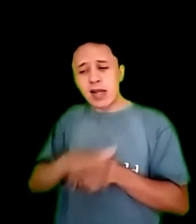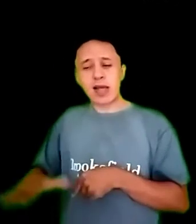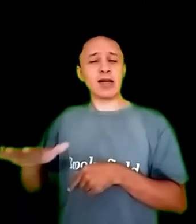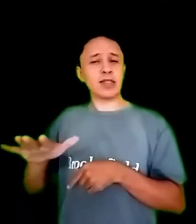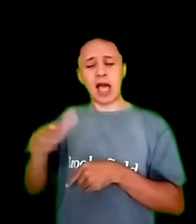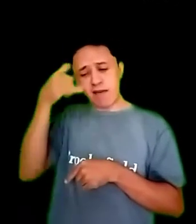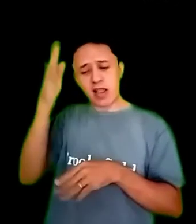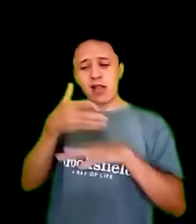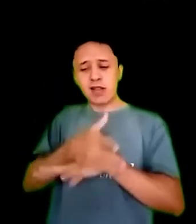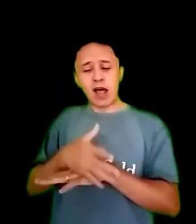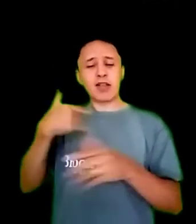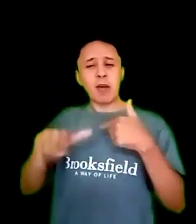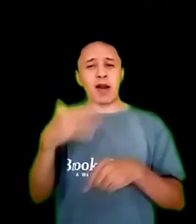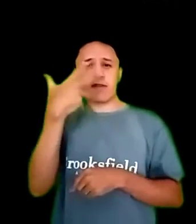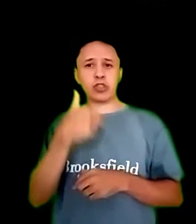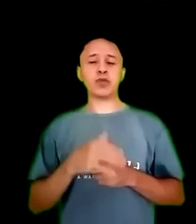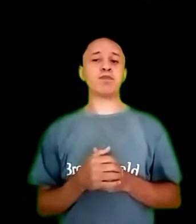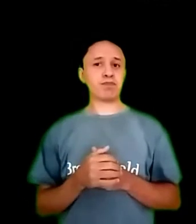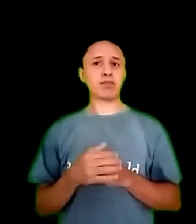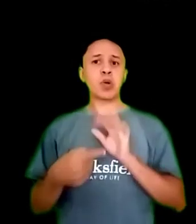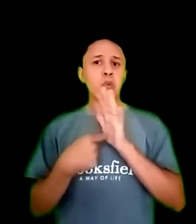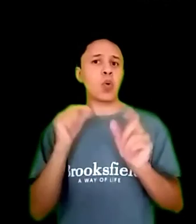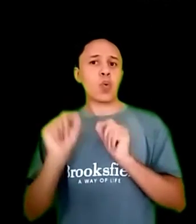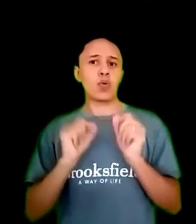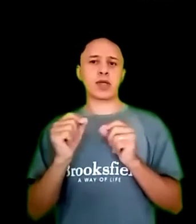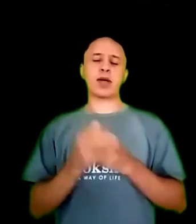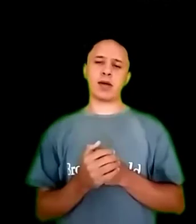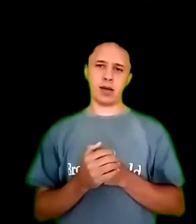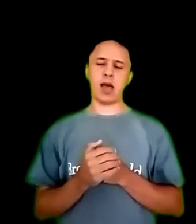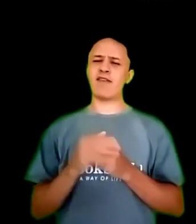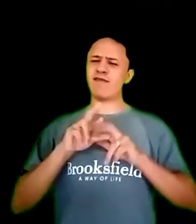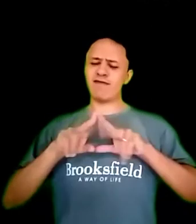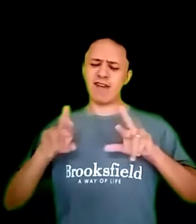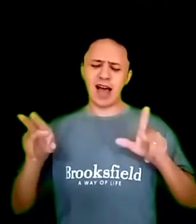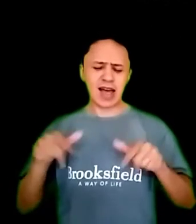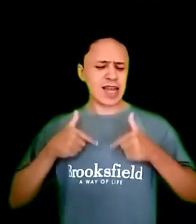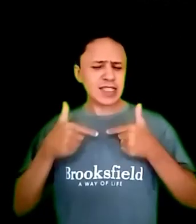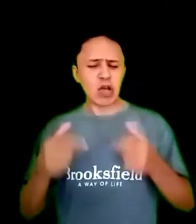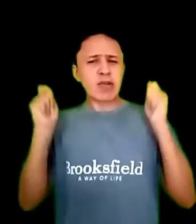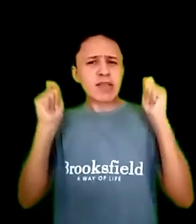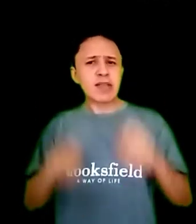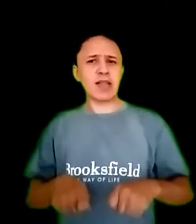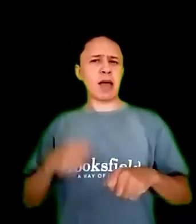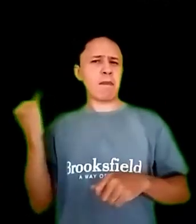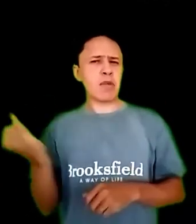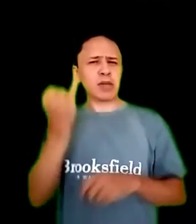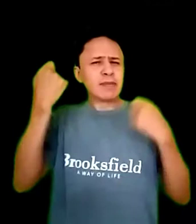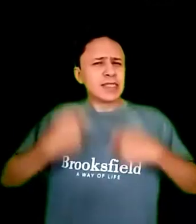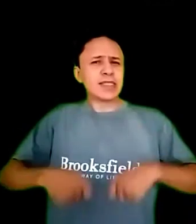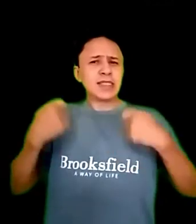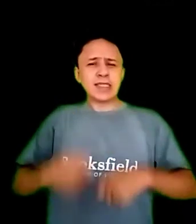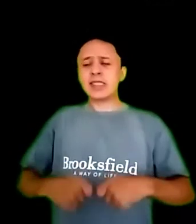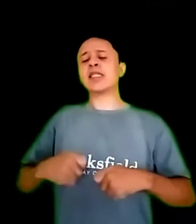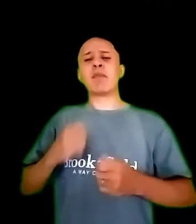O que ele disse aqui nesse segundo parágrafo foi, basicamente, citar uma série de ações possíveis e